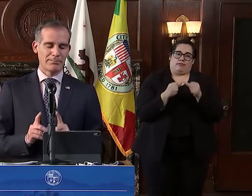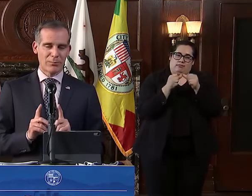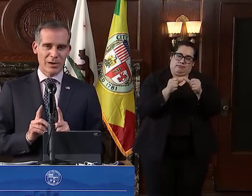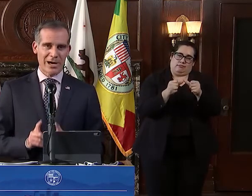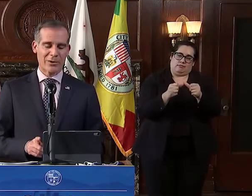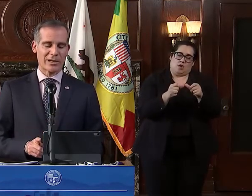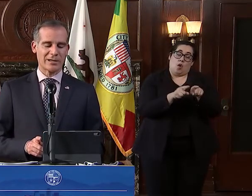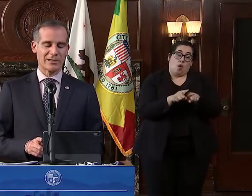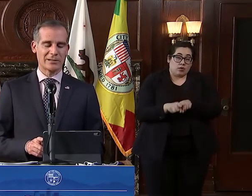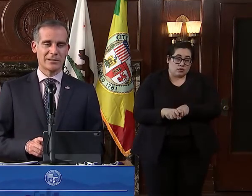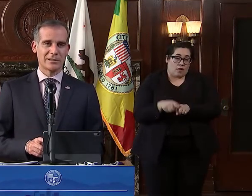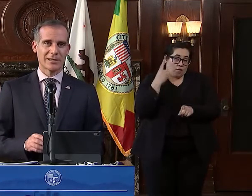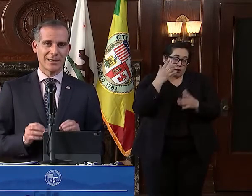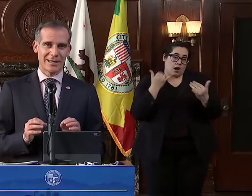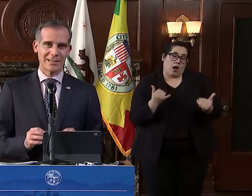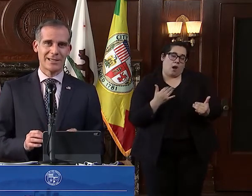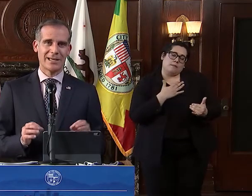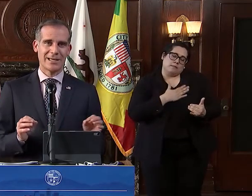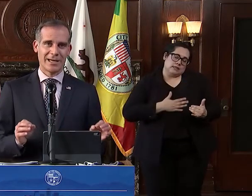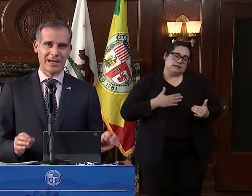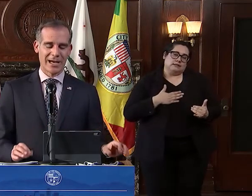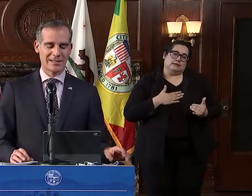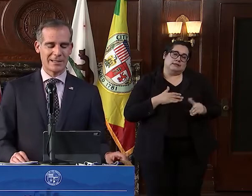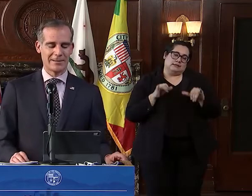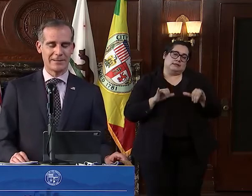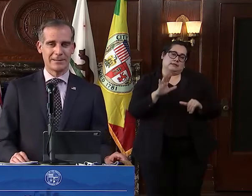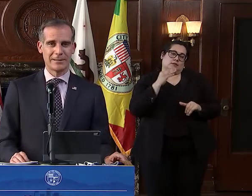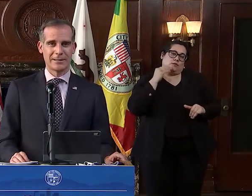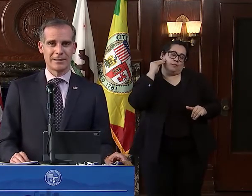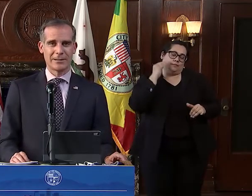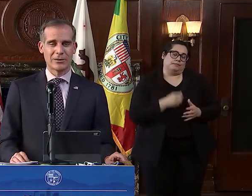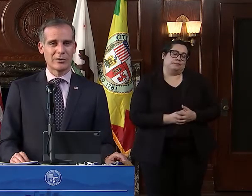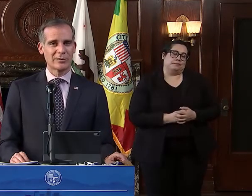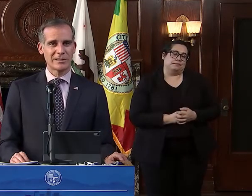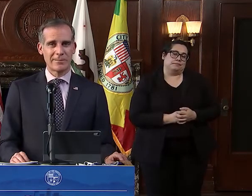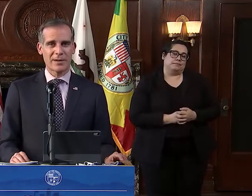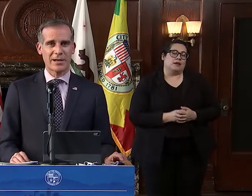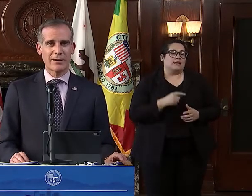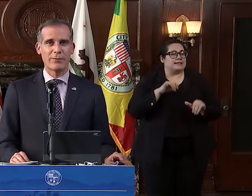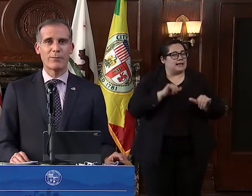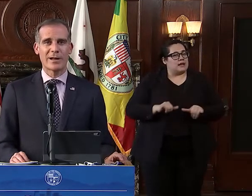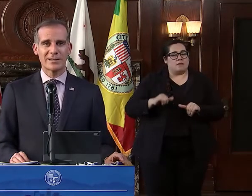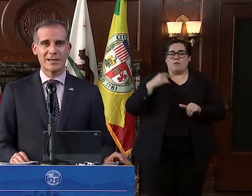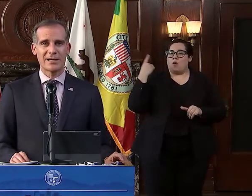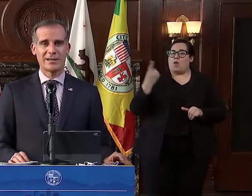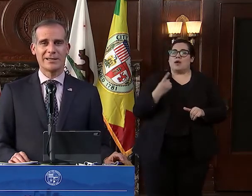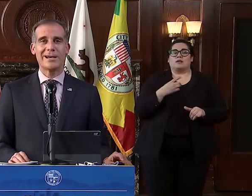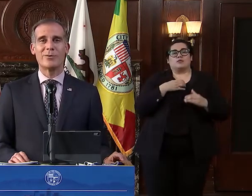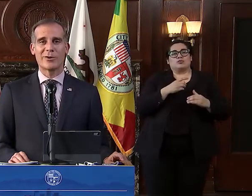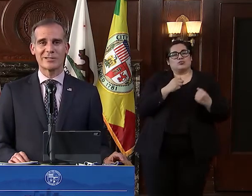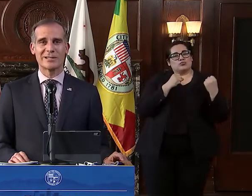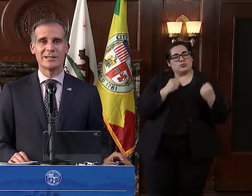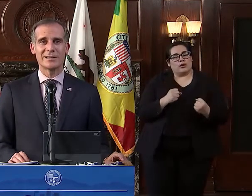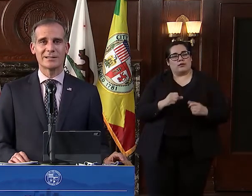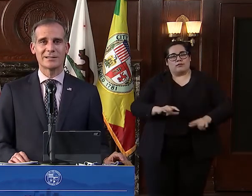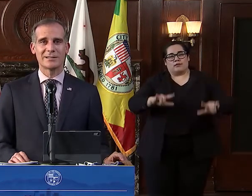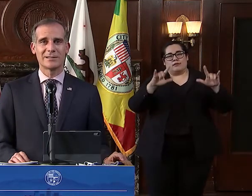y, por ahora, quédense en casa. Como siempre, fuerza